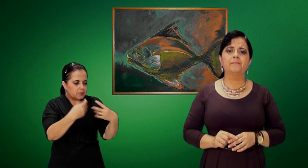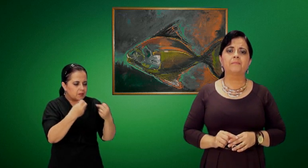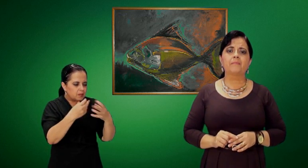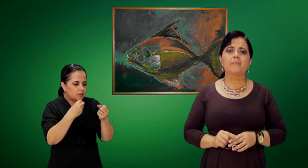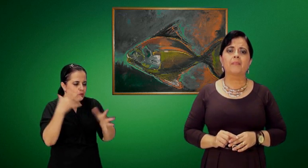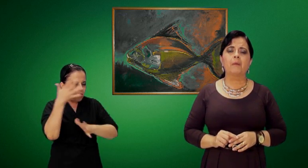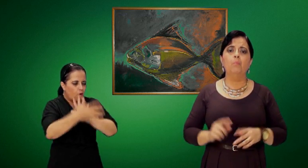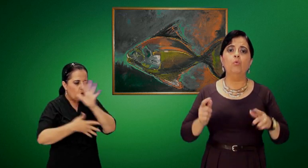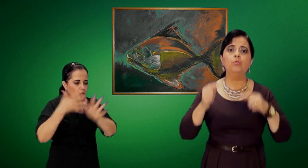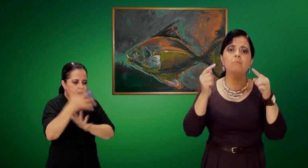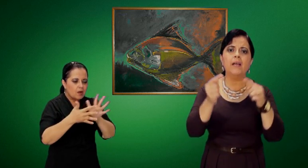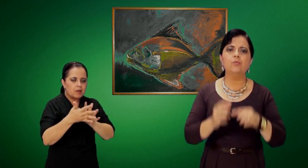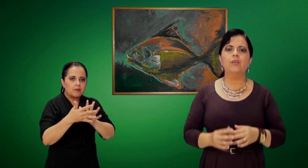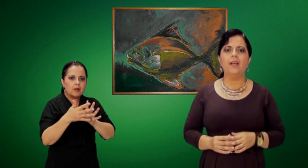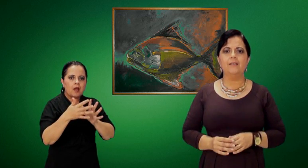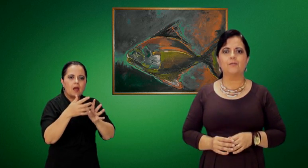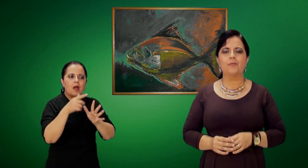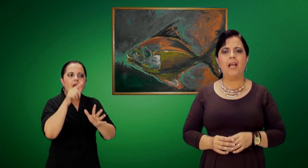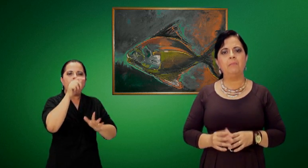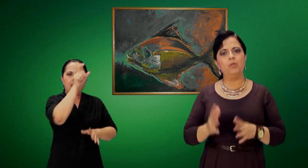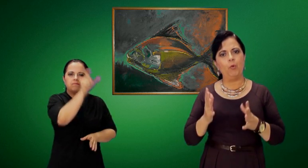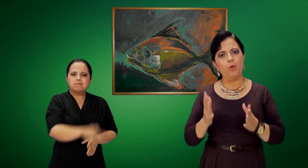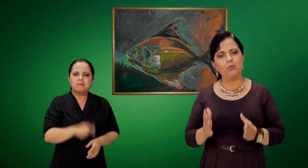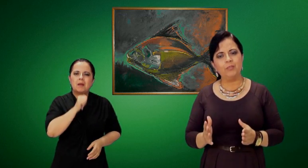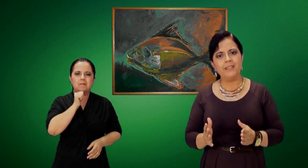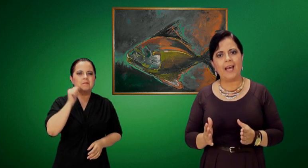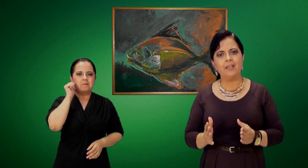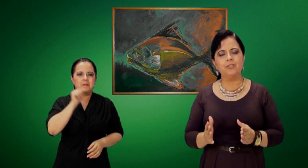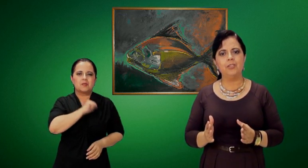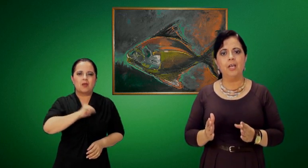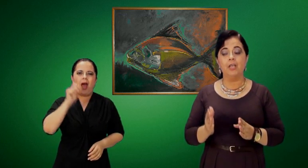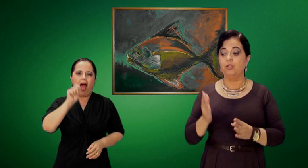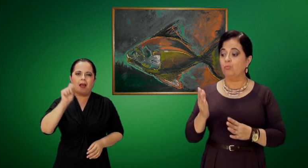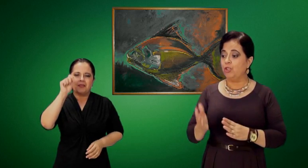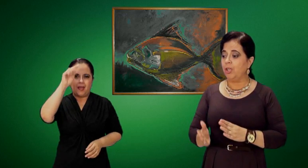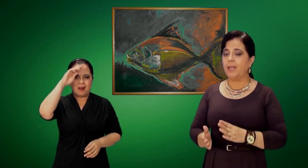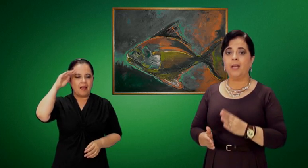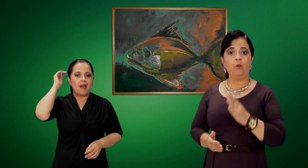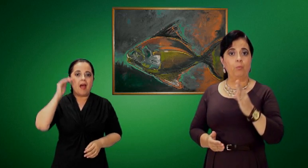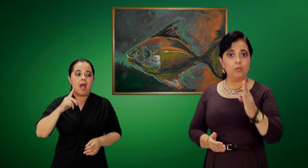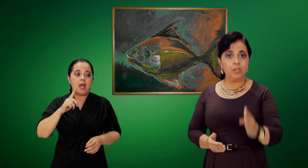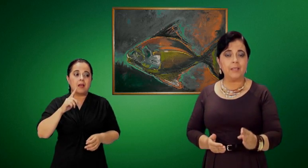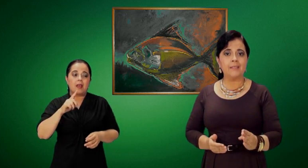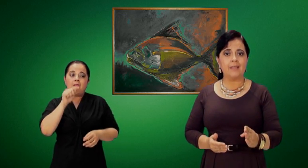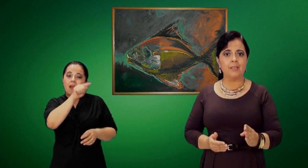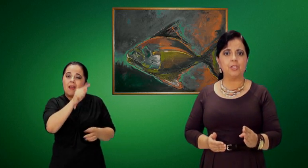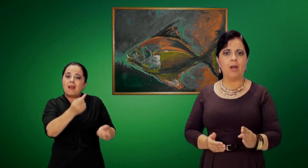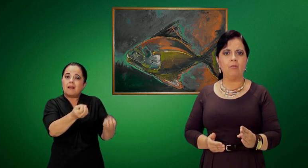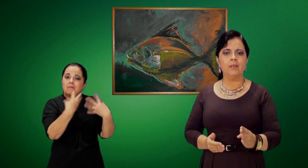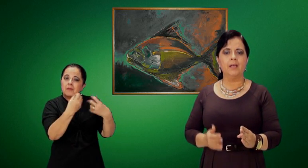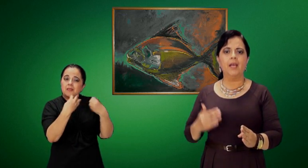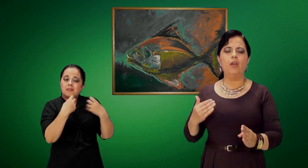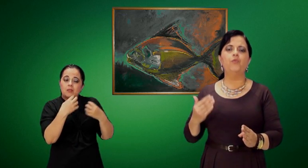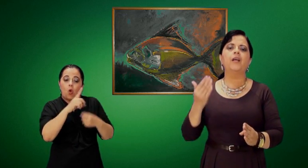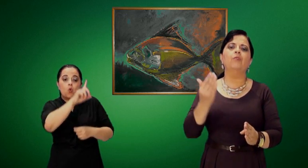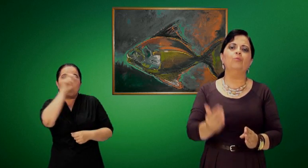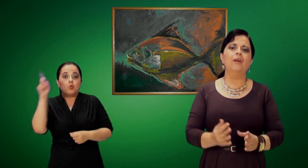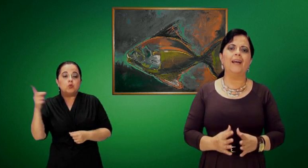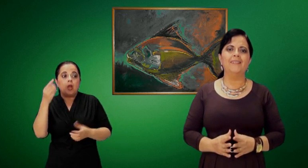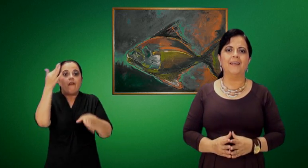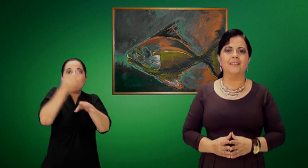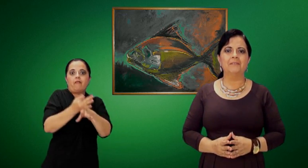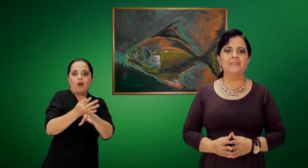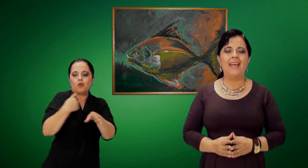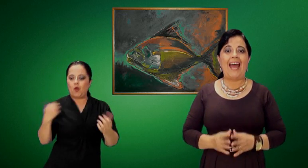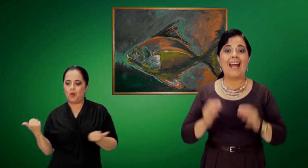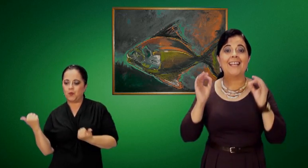Libras. Muito mais do que isso, ela me deu oportunidade de um dia que ela não pôde ir na sala de aula, eu ficar no